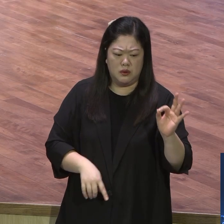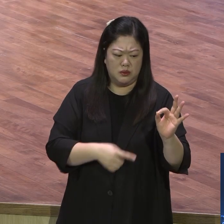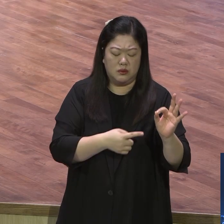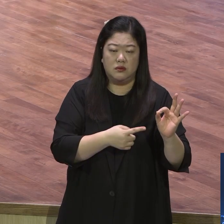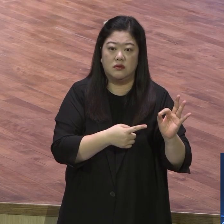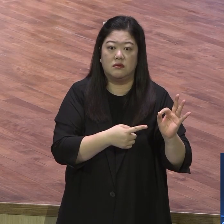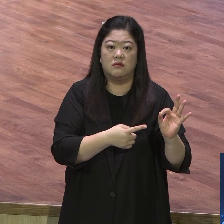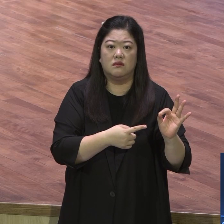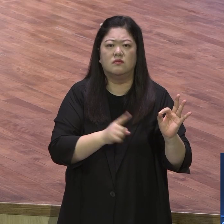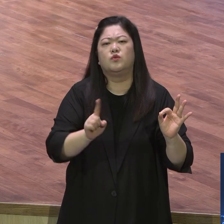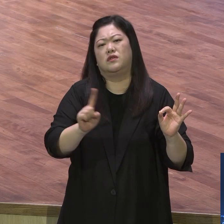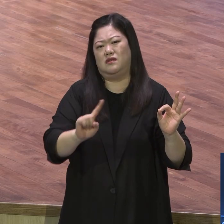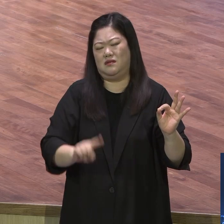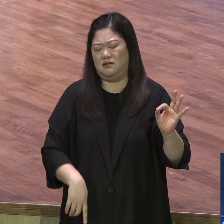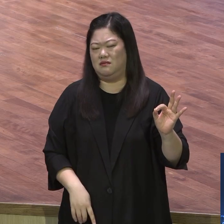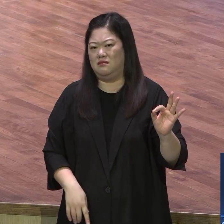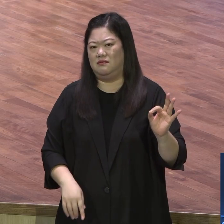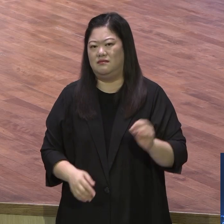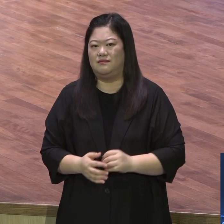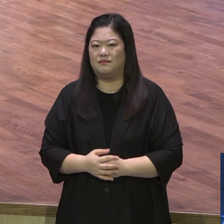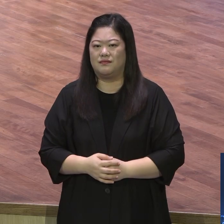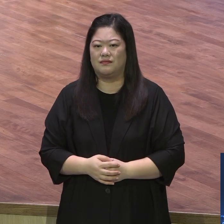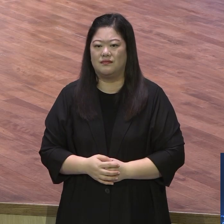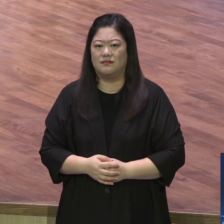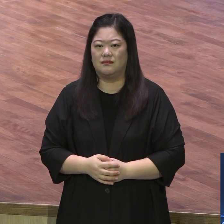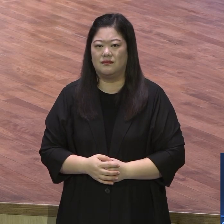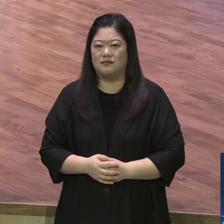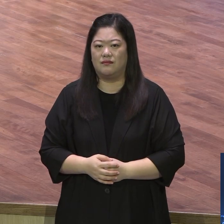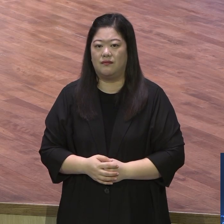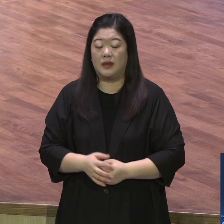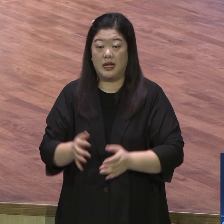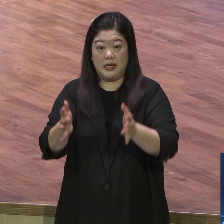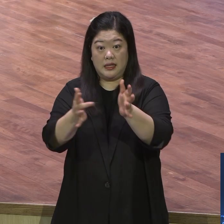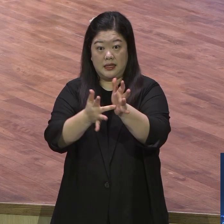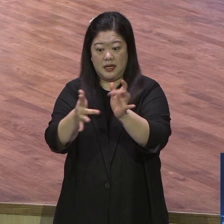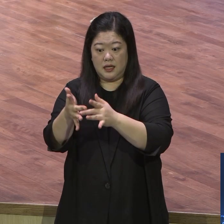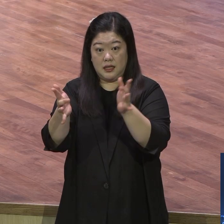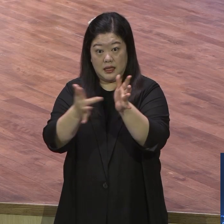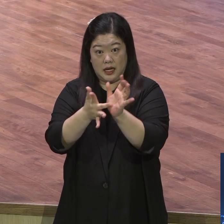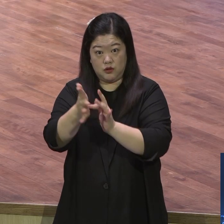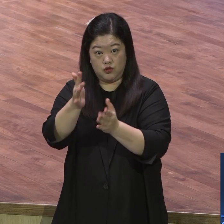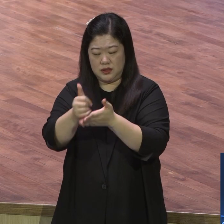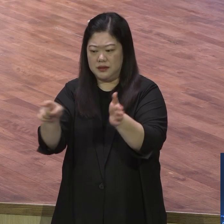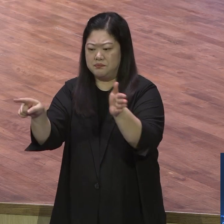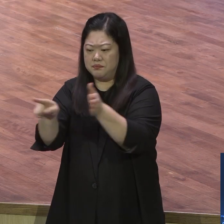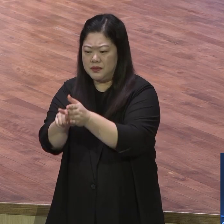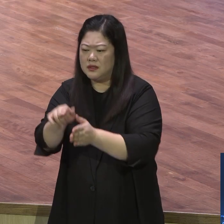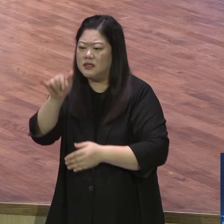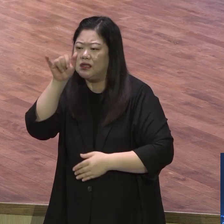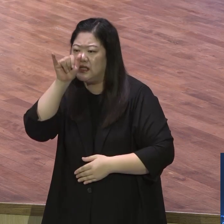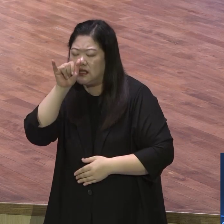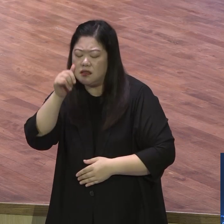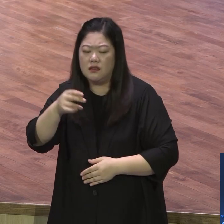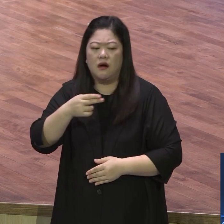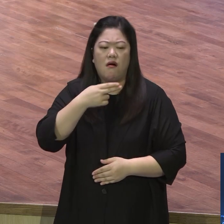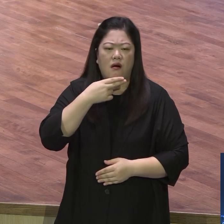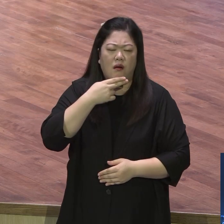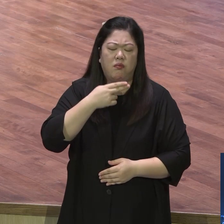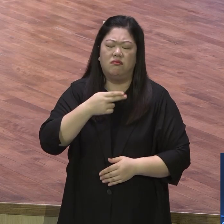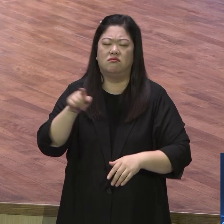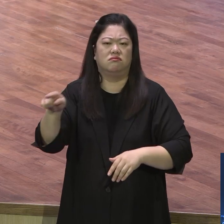여러분 입은 세상 사람 입과 다릅니다 여러분 입은 찬양하는 입이에요 여러분